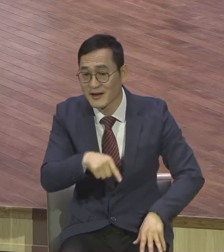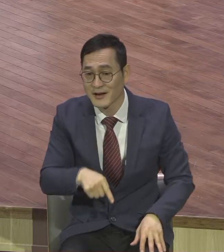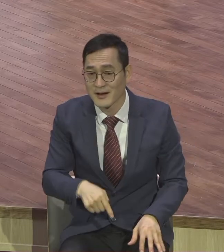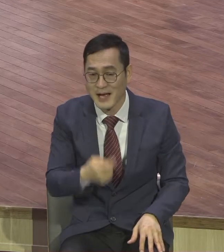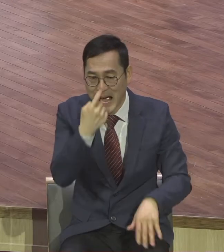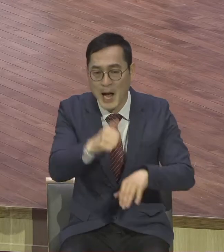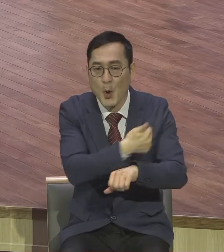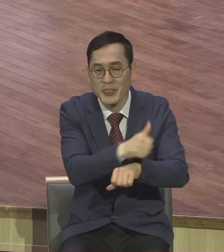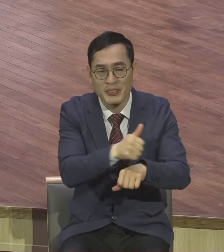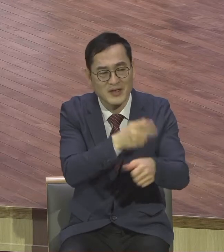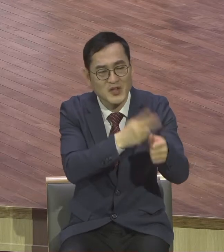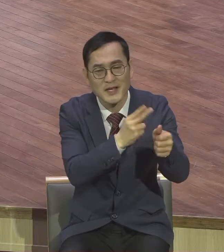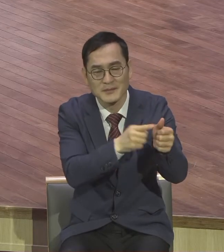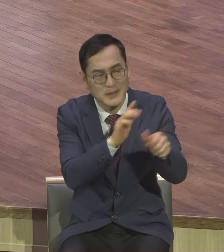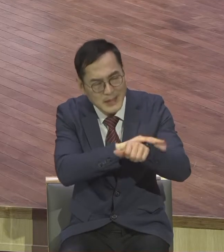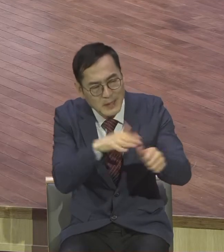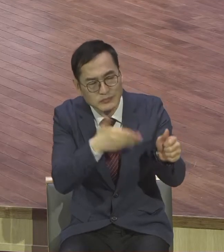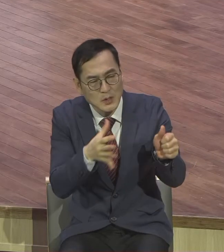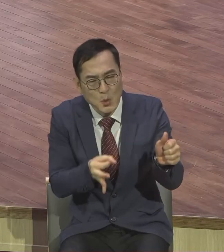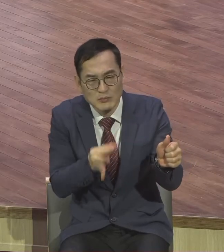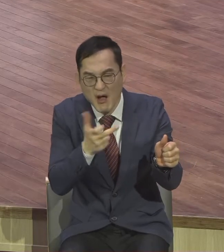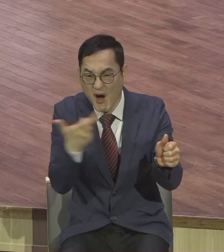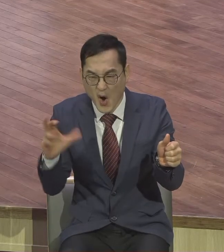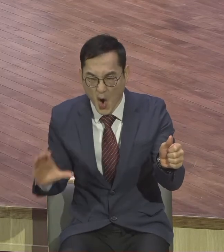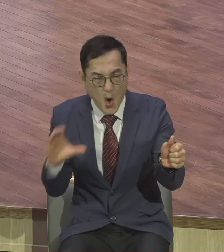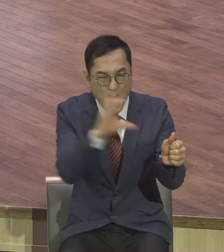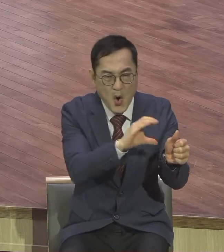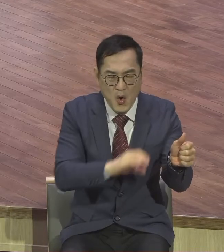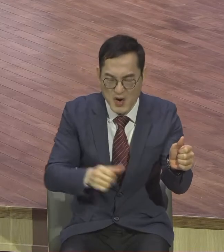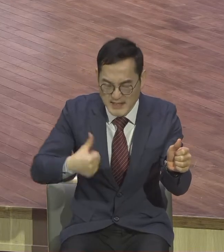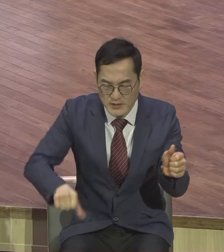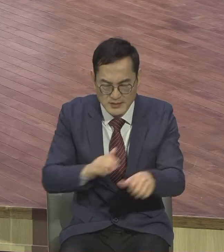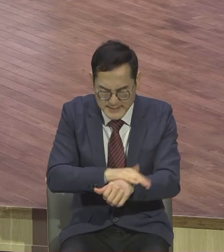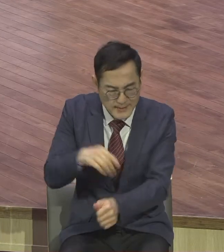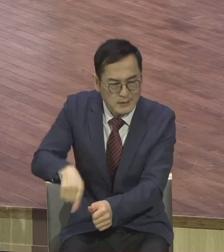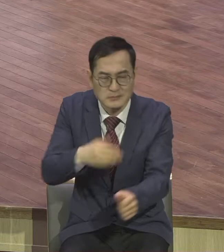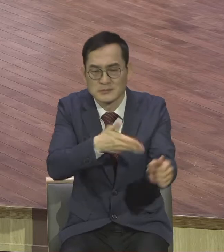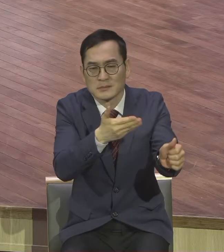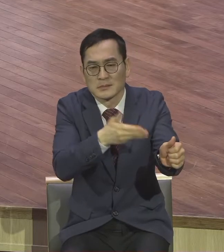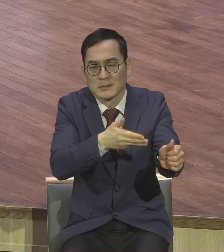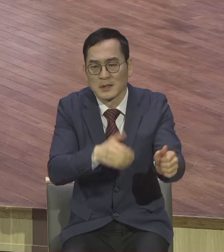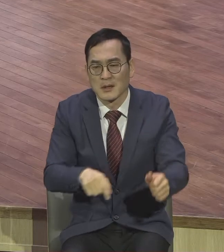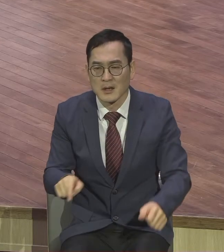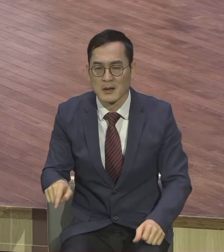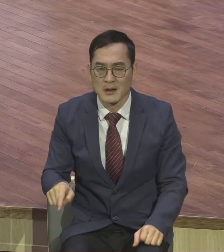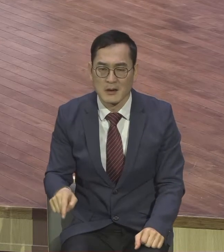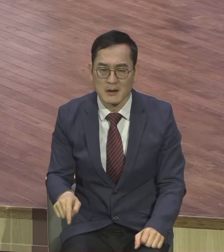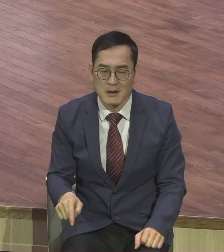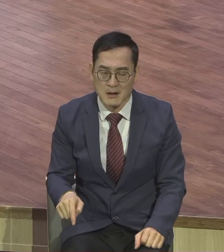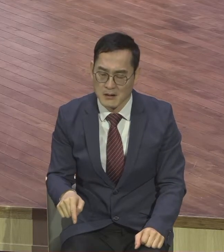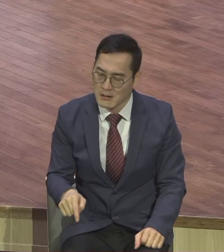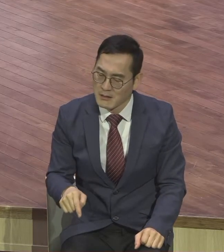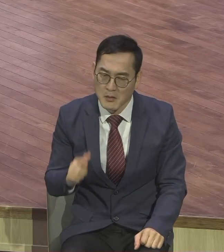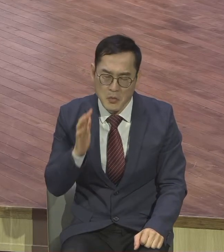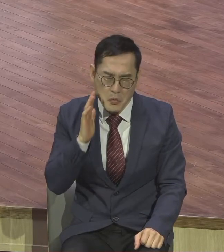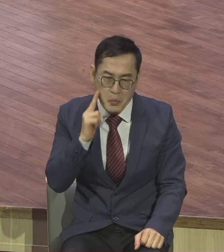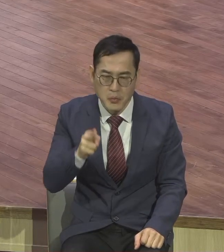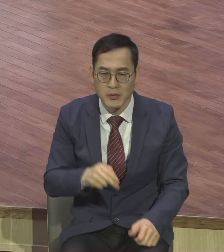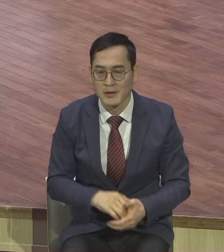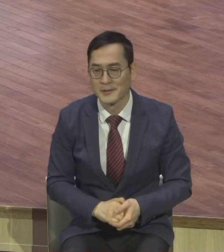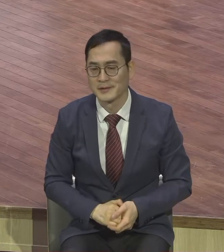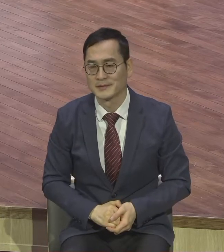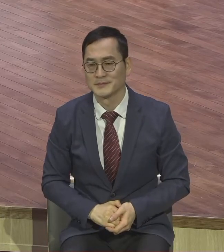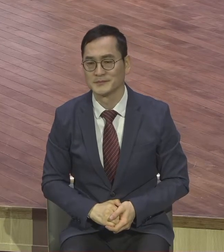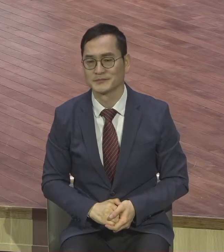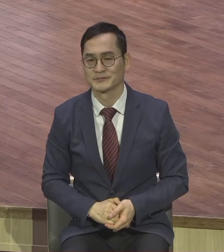날아오잖아요. 그런데 랩런트 우리 주위를 맞이하면서 그래서 우리가 이렇게 해야